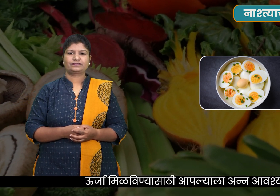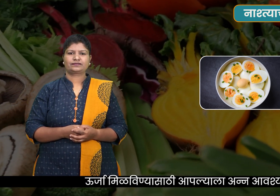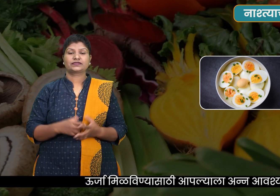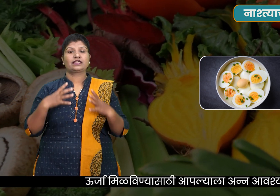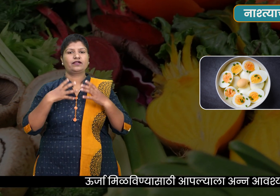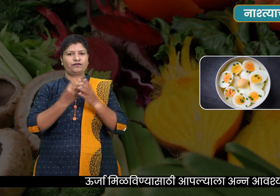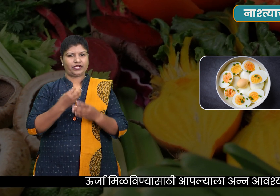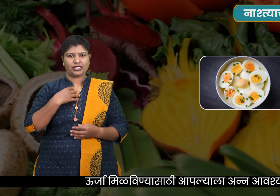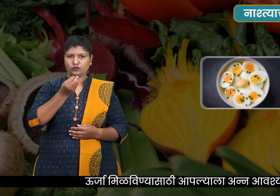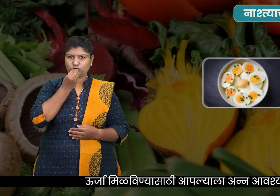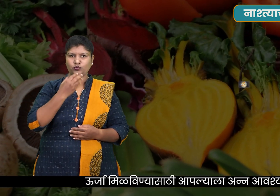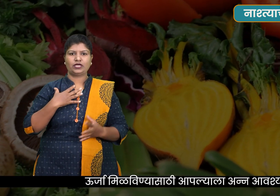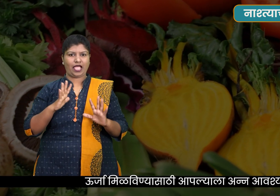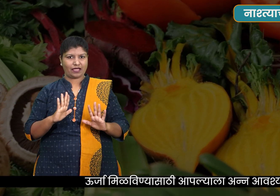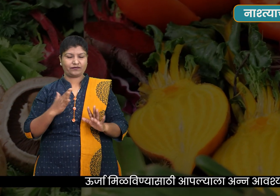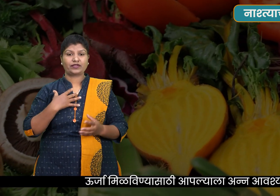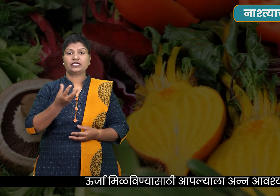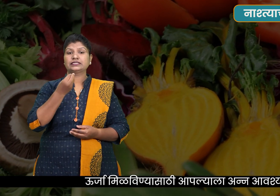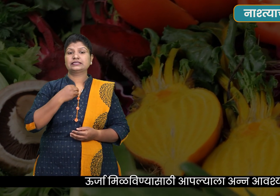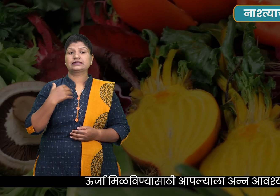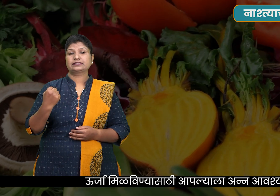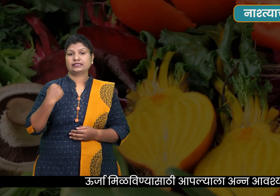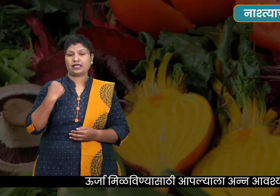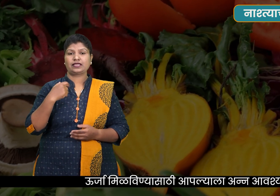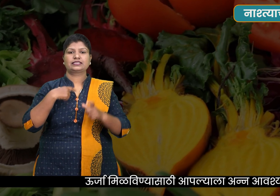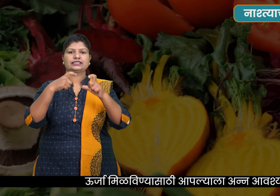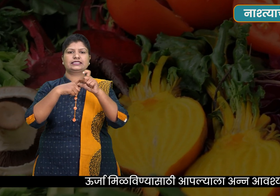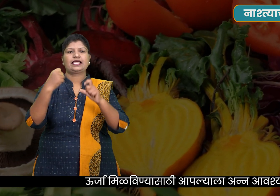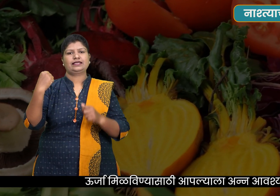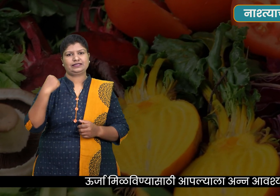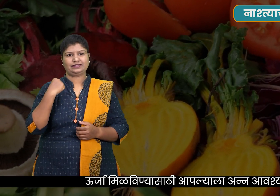ऊर्जा मिळवण्यासाठी आपल्याला अन्न आवश्यक आहे.